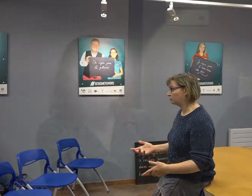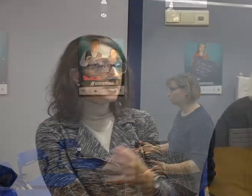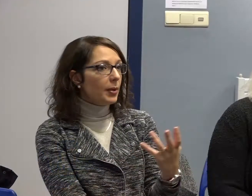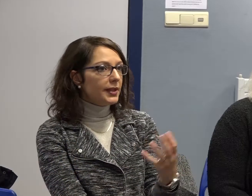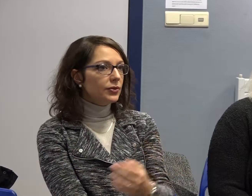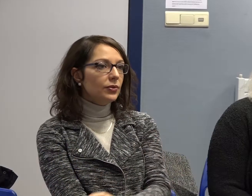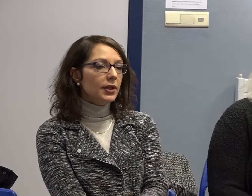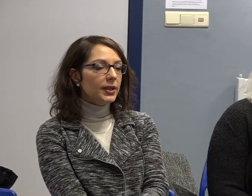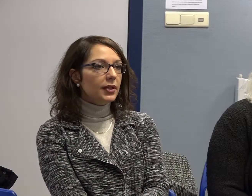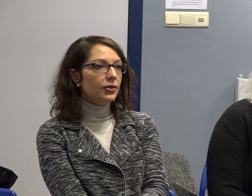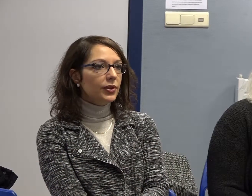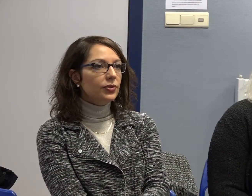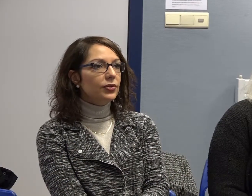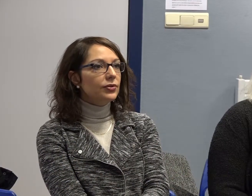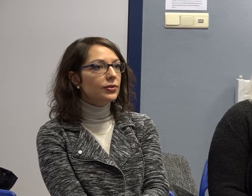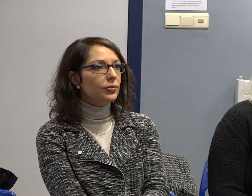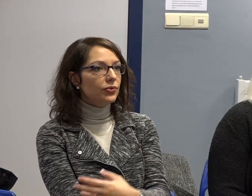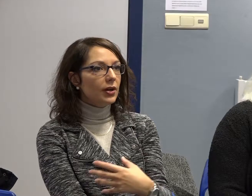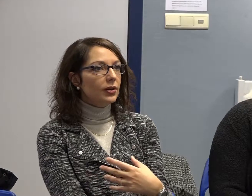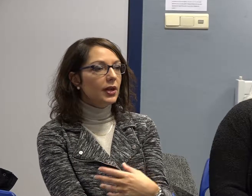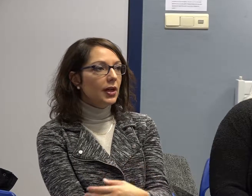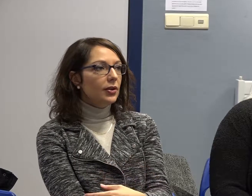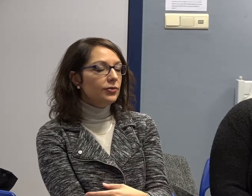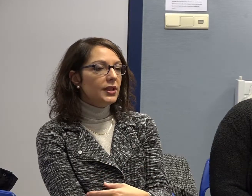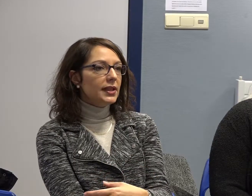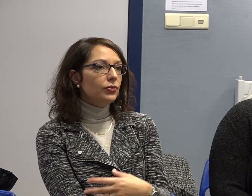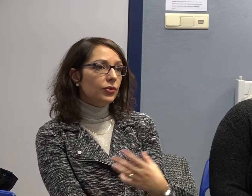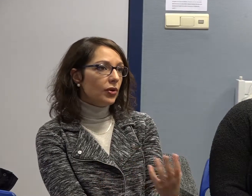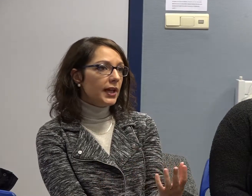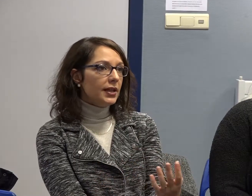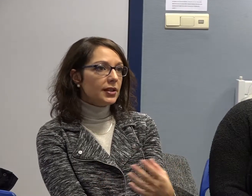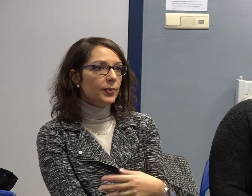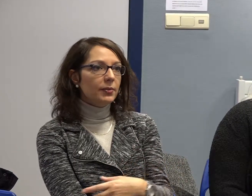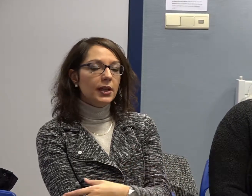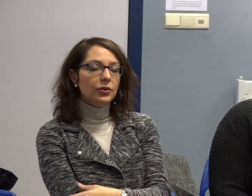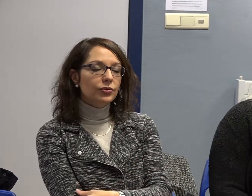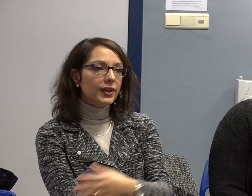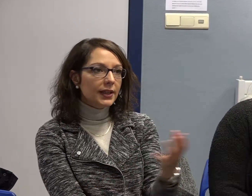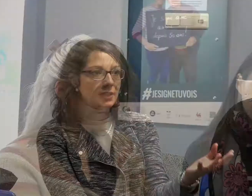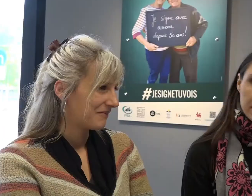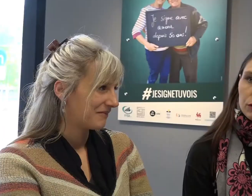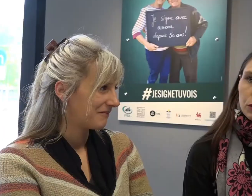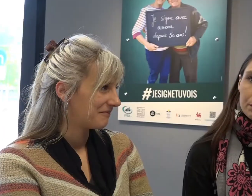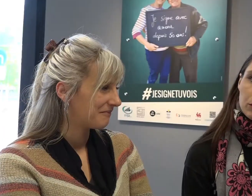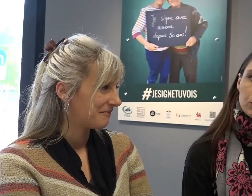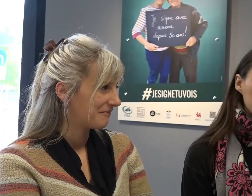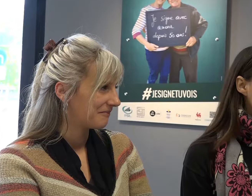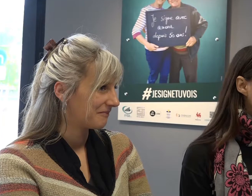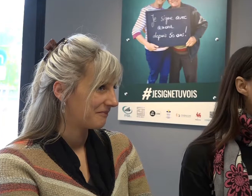touche beaucoup les gens. Ils se retrouvent eux-mêmes en difficulté face à une personne sourde. Il y beaucoup de gens qui ne se rendent pas compte à quel point ces